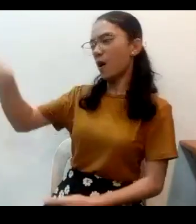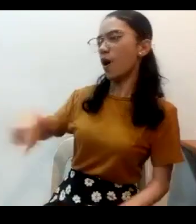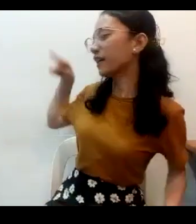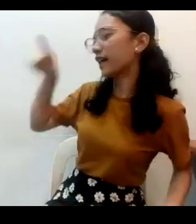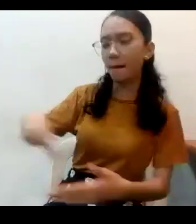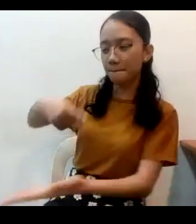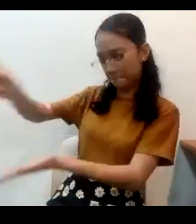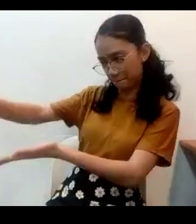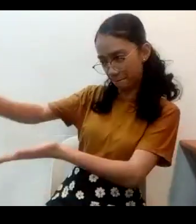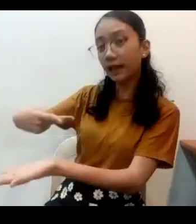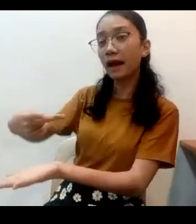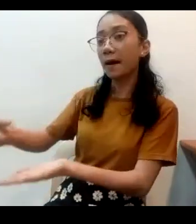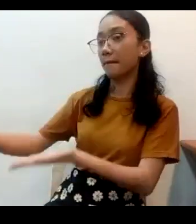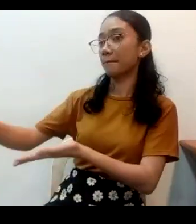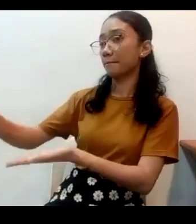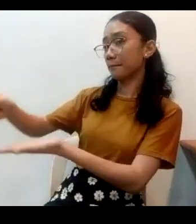and give me